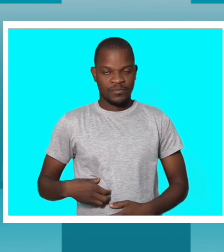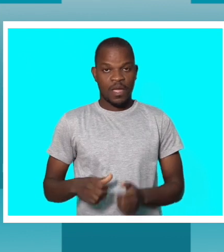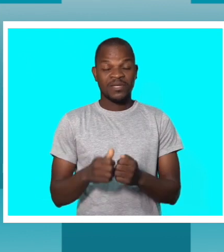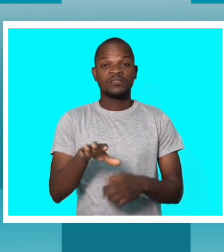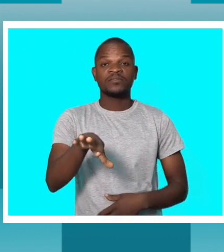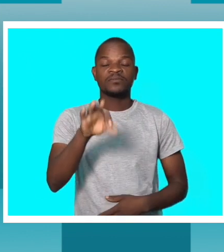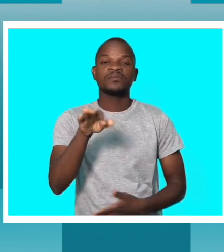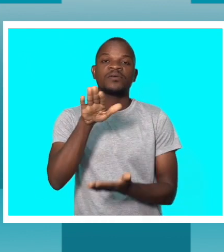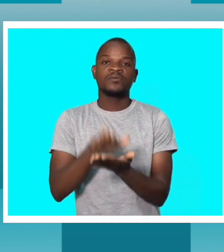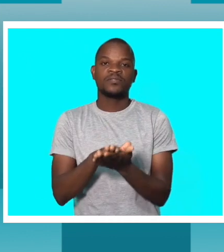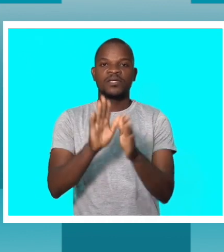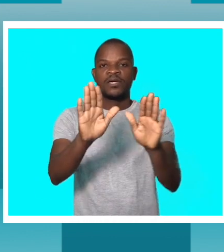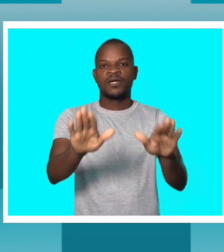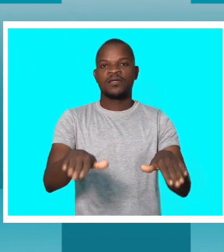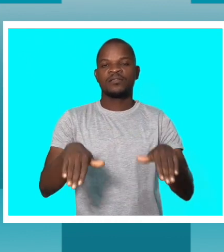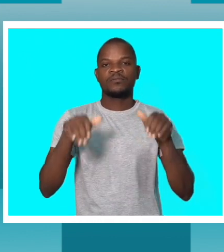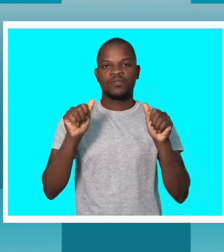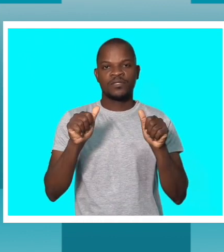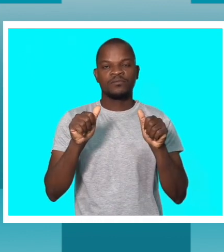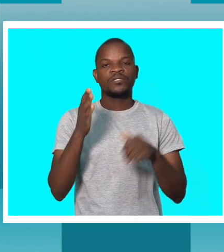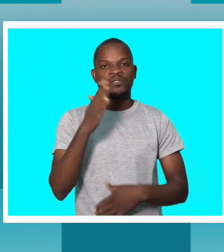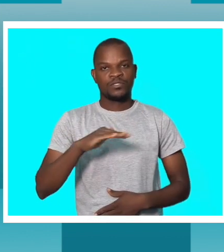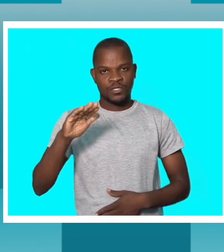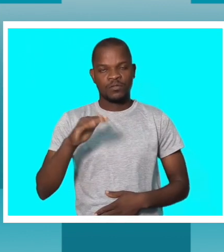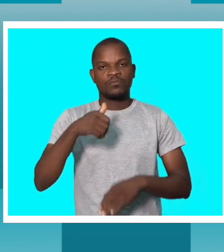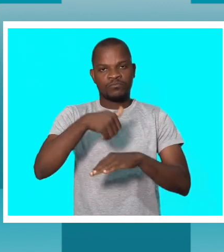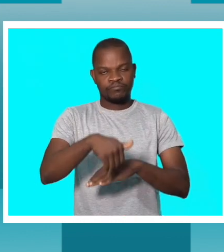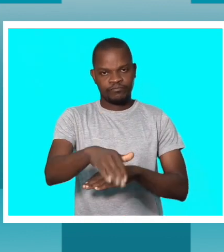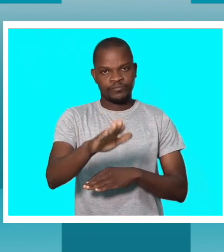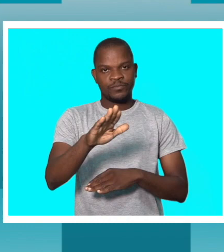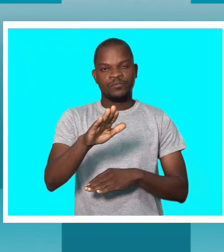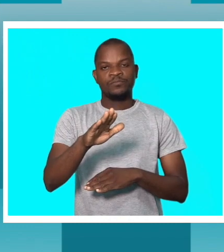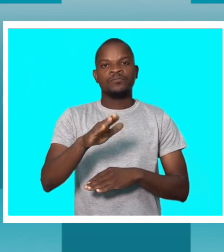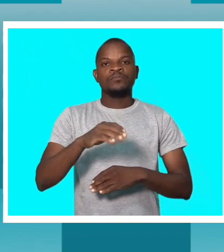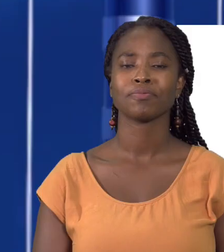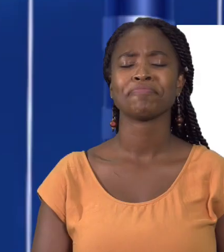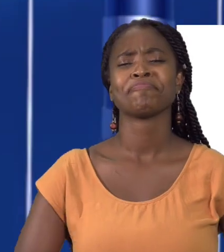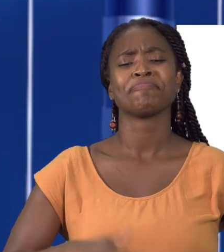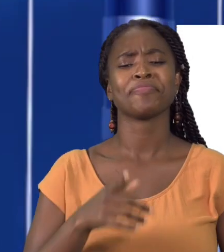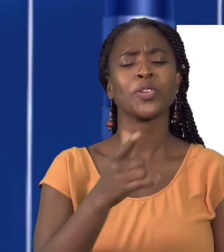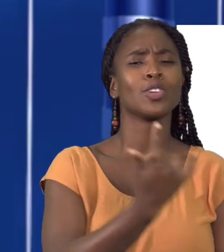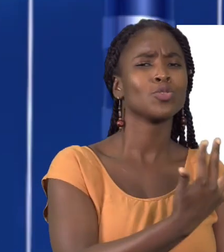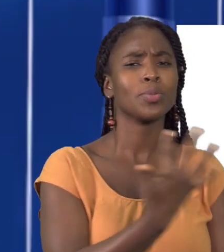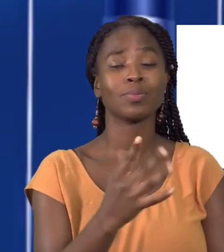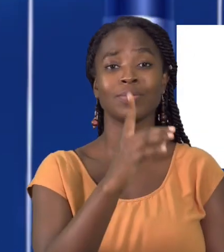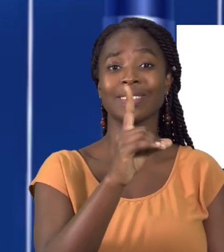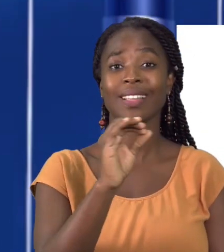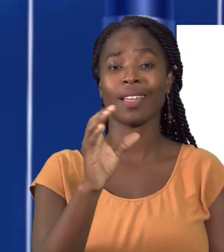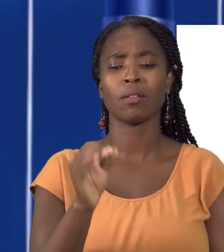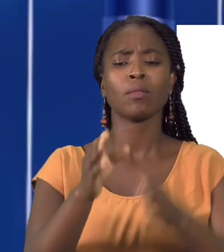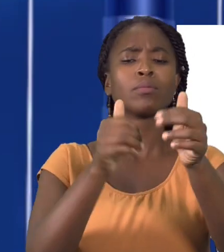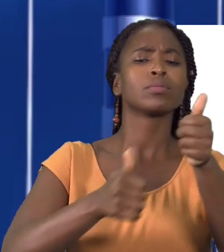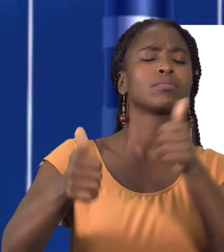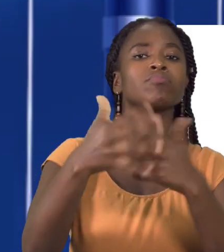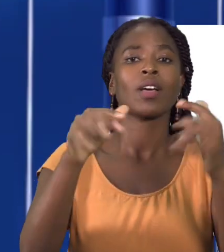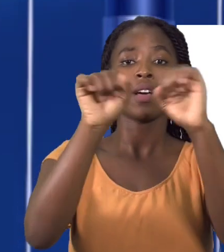que sairá da Assembleia Geral, possa tomar as rédeas e continue com a nossa organização. Cerca de 100 pessoas